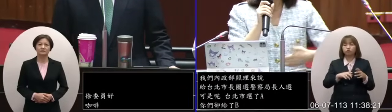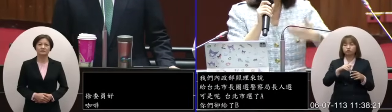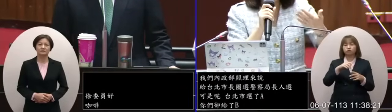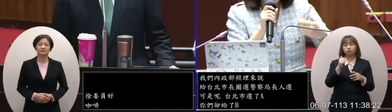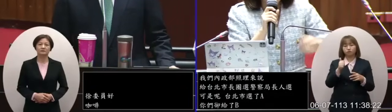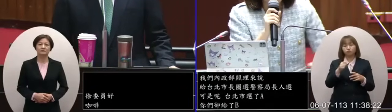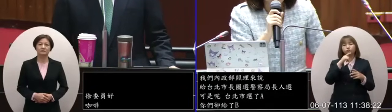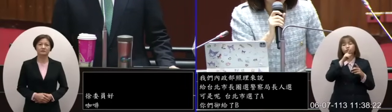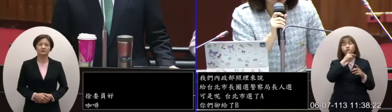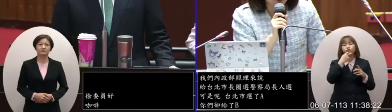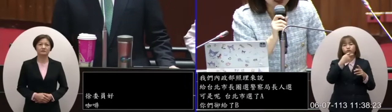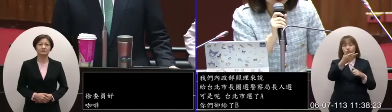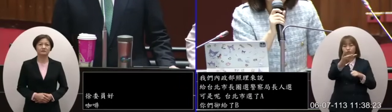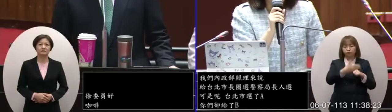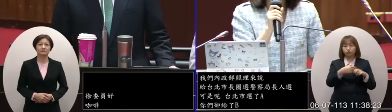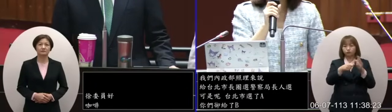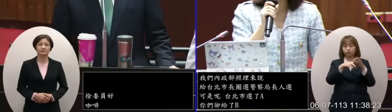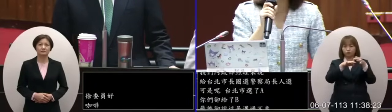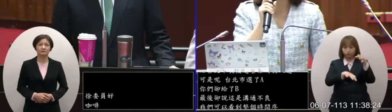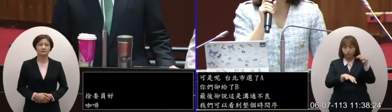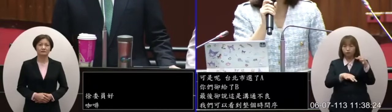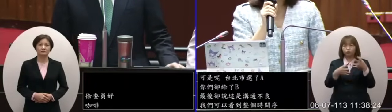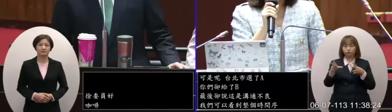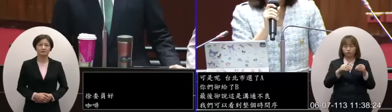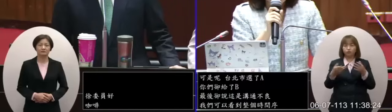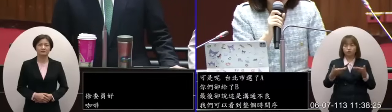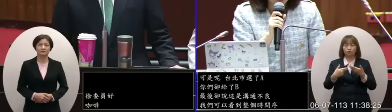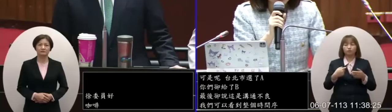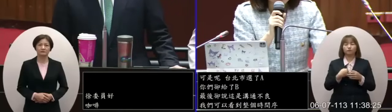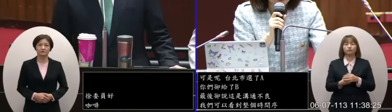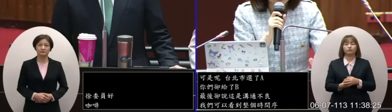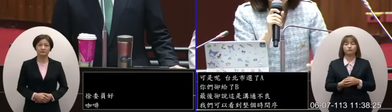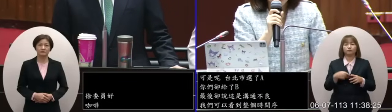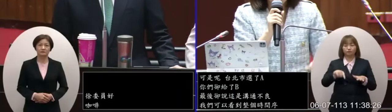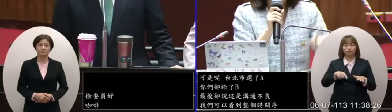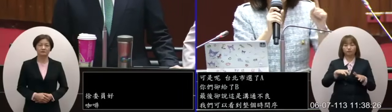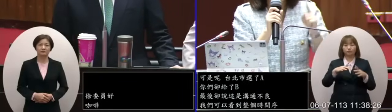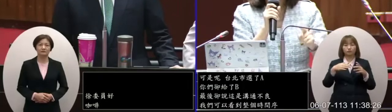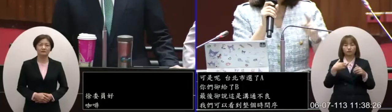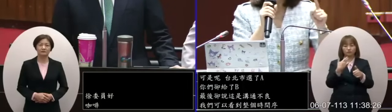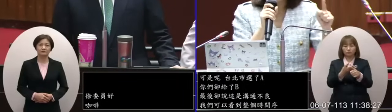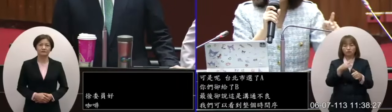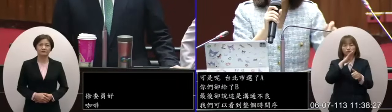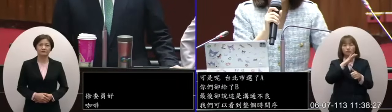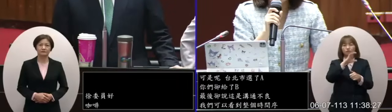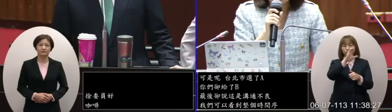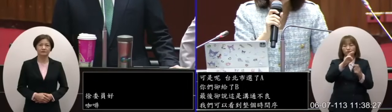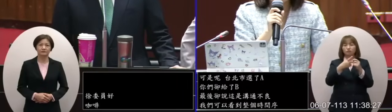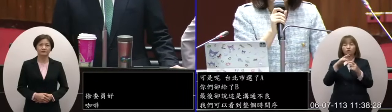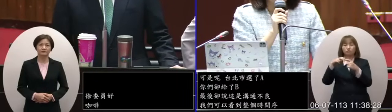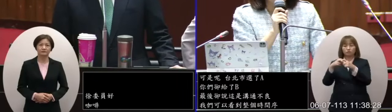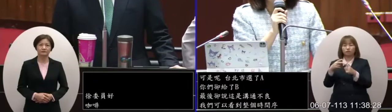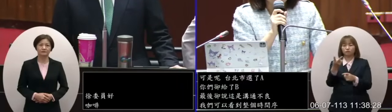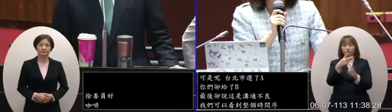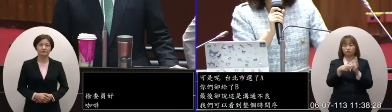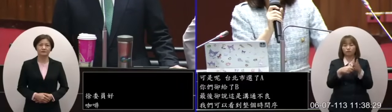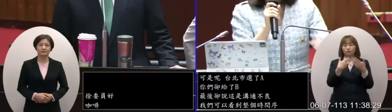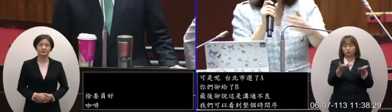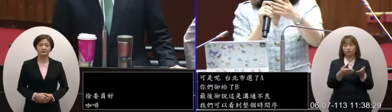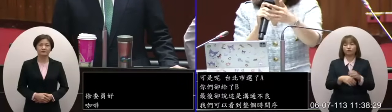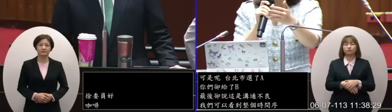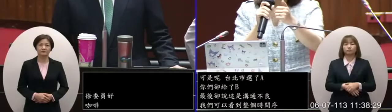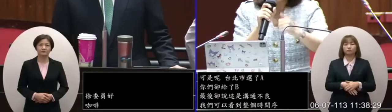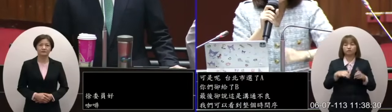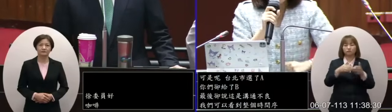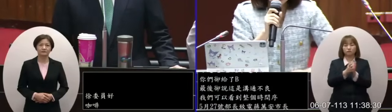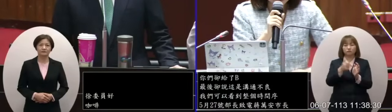他说中央可以给我们名单相关资料，好、哦，然后呢，当天开给方仰宁跟李希和两个人的名单。